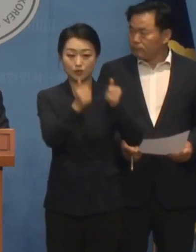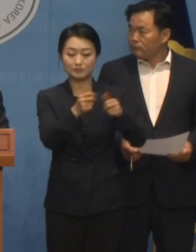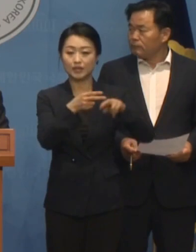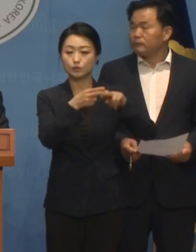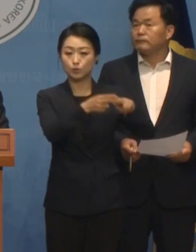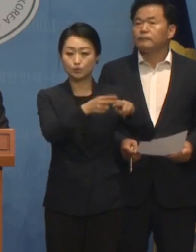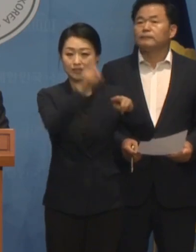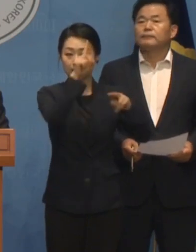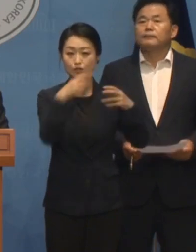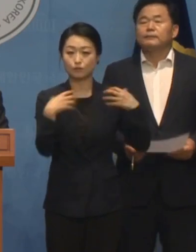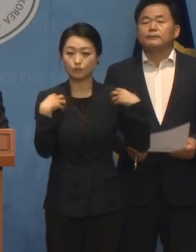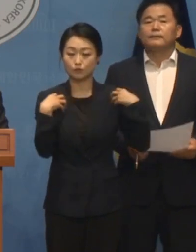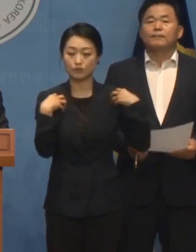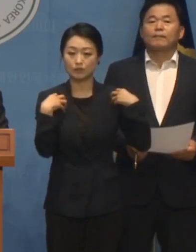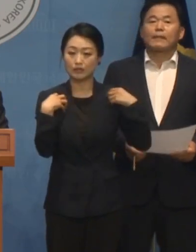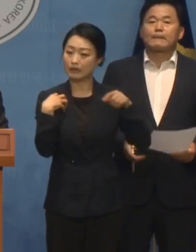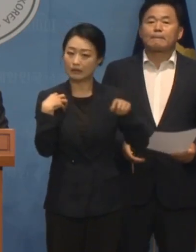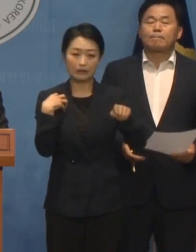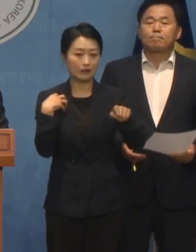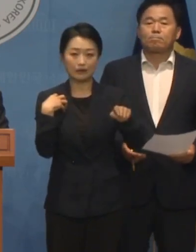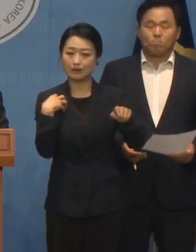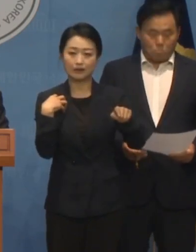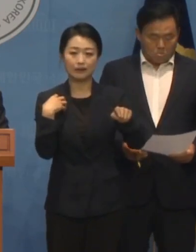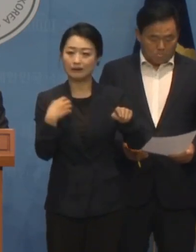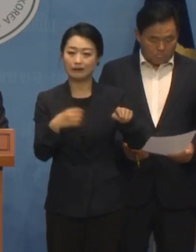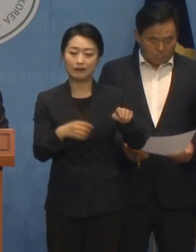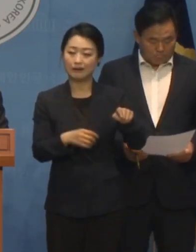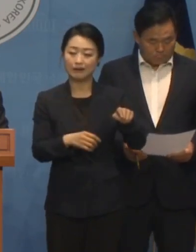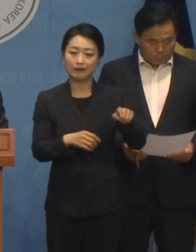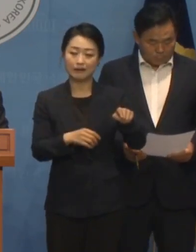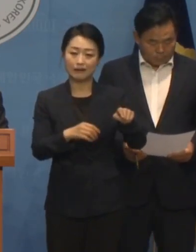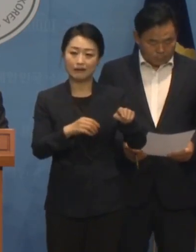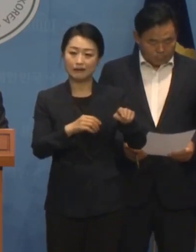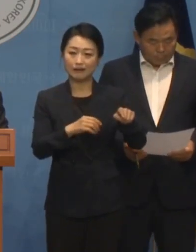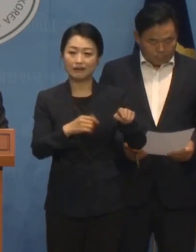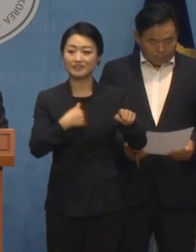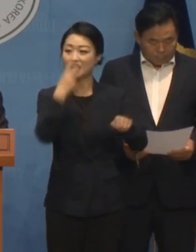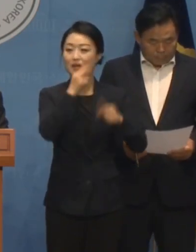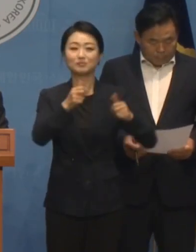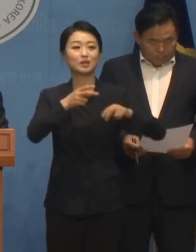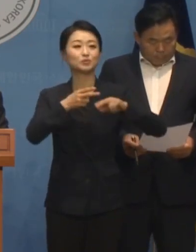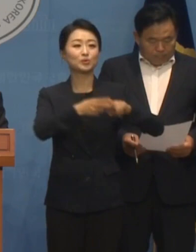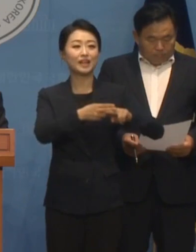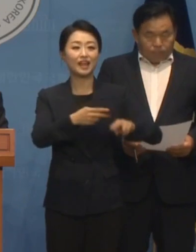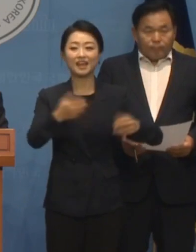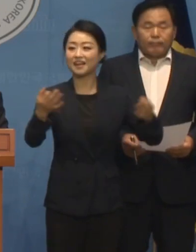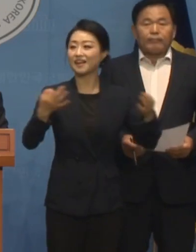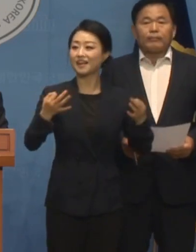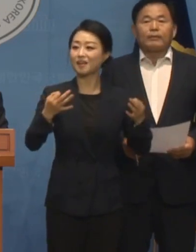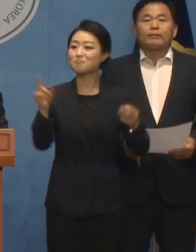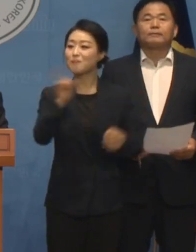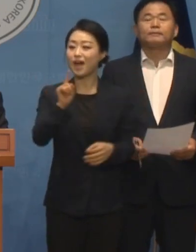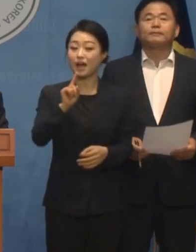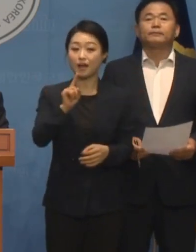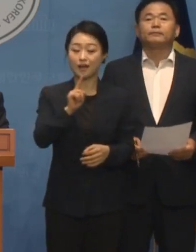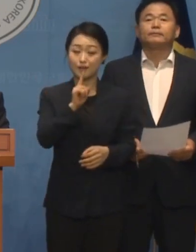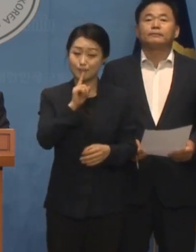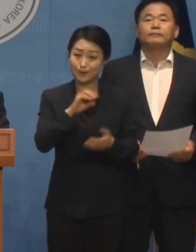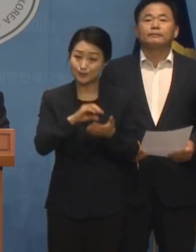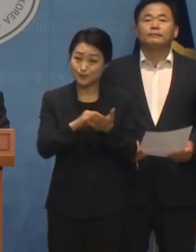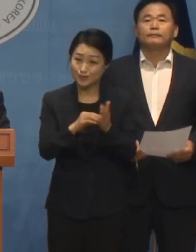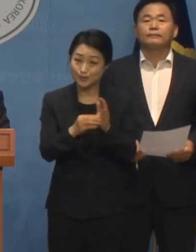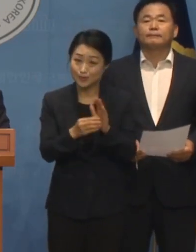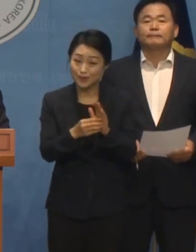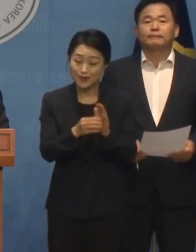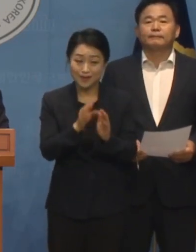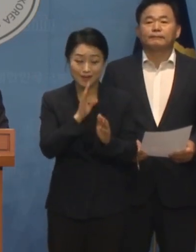정권의 행태가 거의 그래 나 검찰 독재인데 어쩌라고 뭐